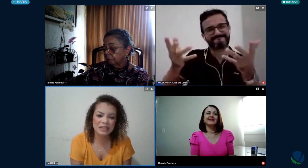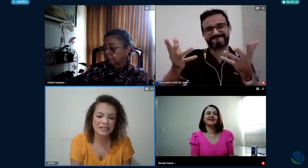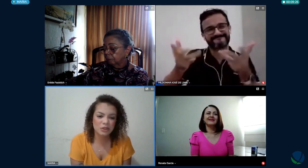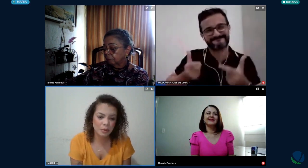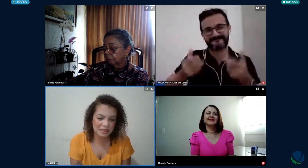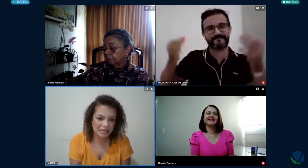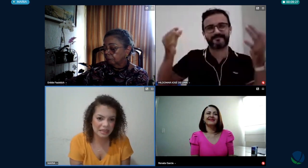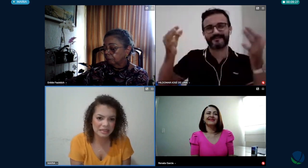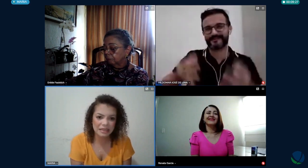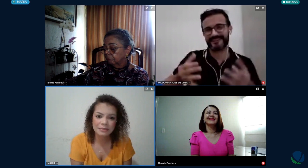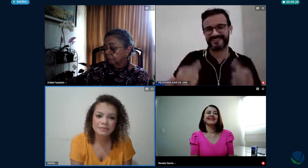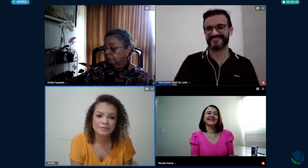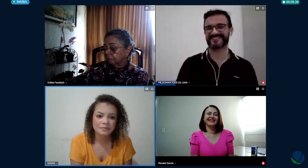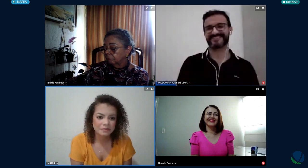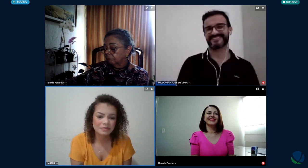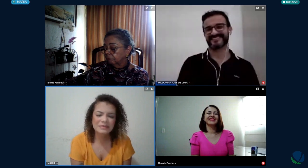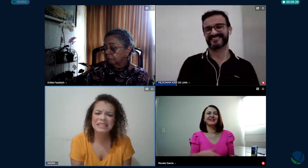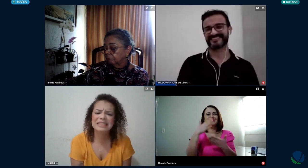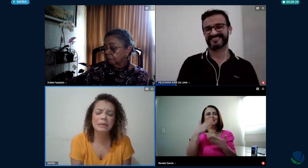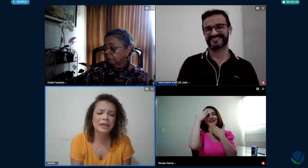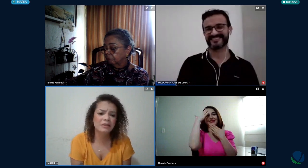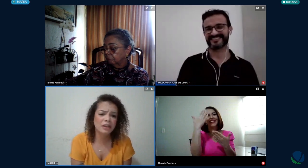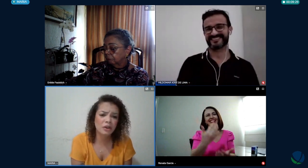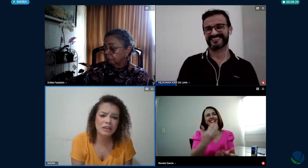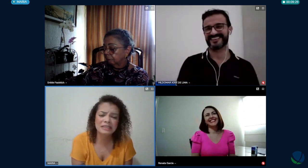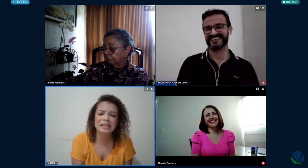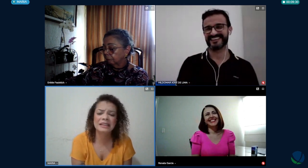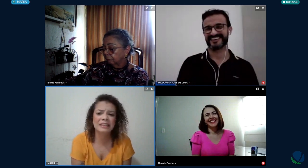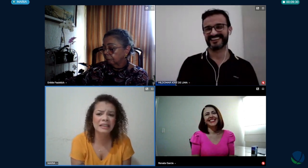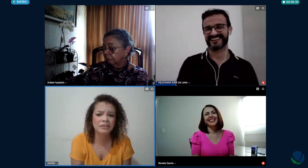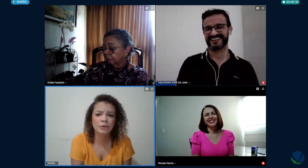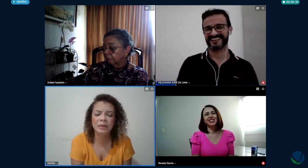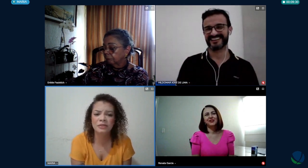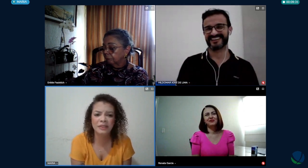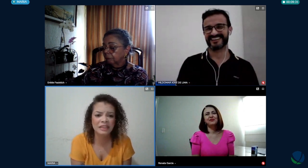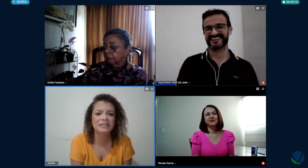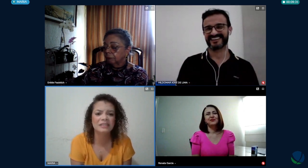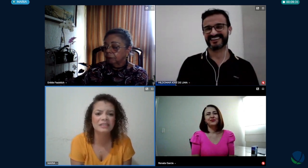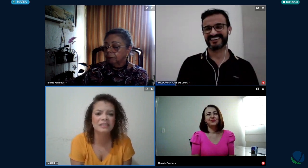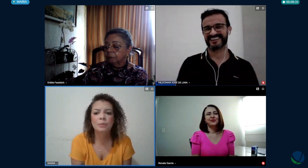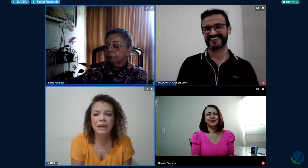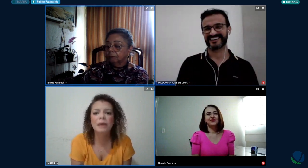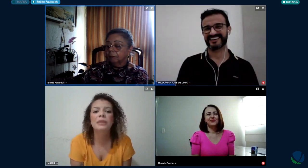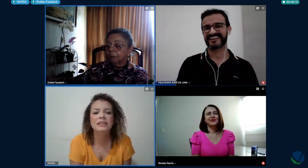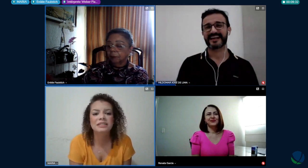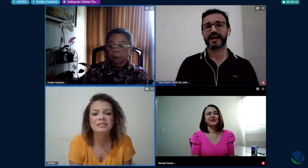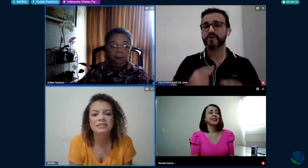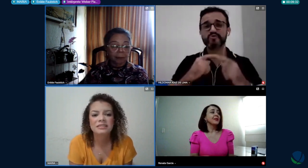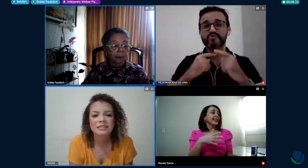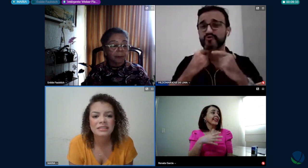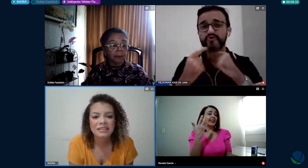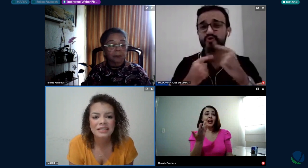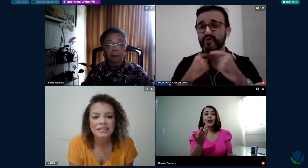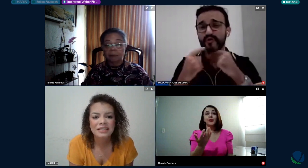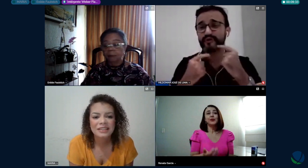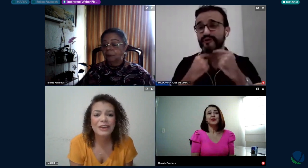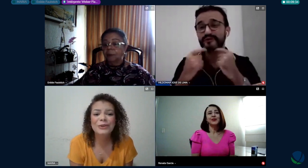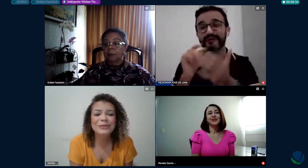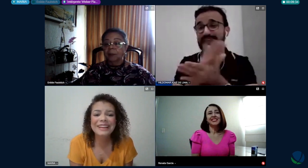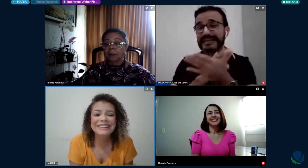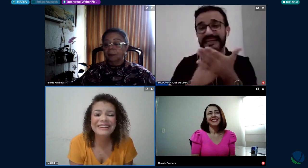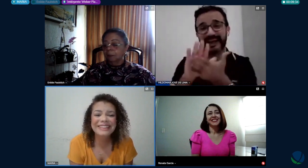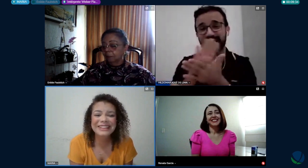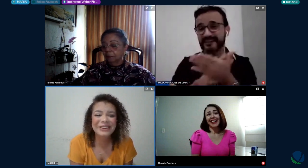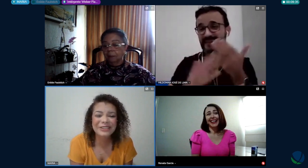quero enaltecer a sua pesquisa. Está maravilhosa, está incrível, perfeita. Parabéns. Muito